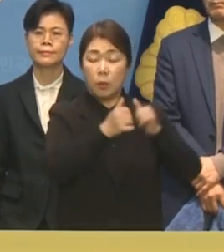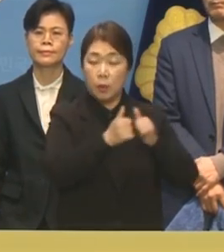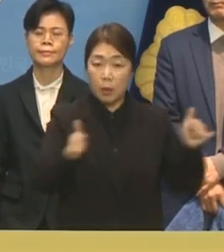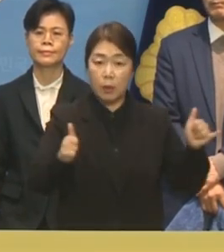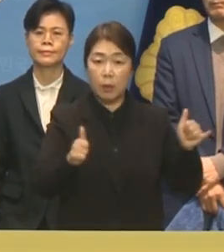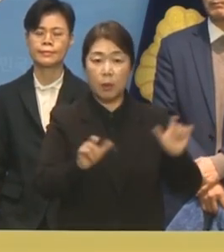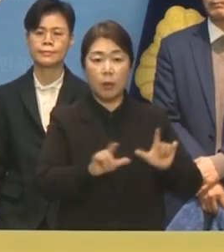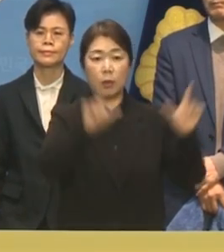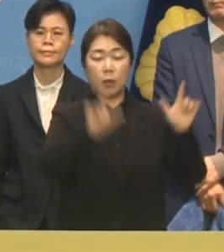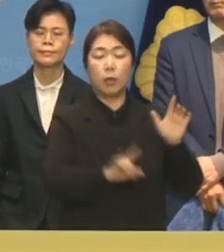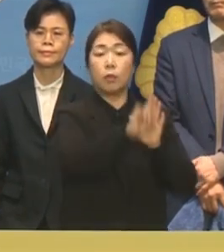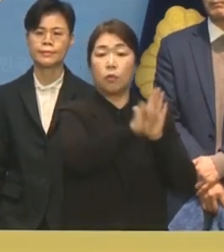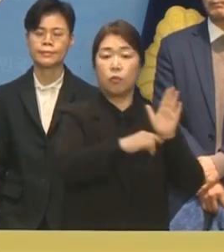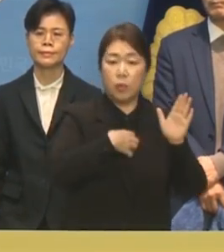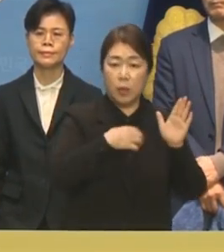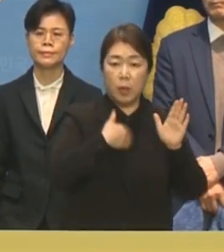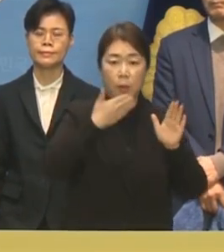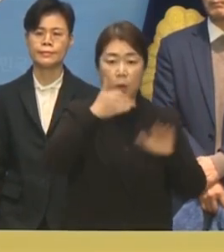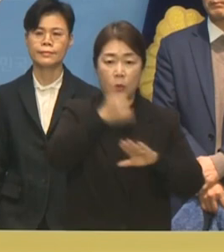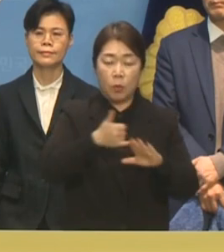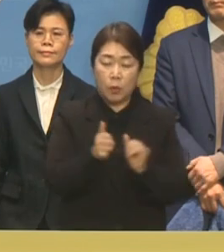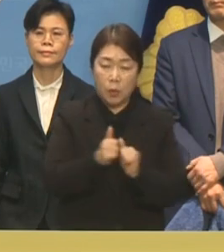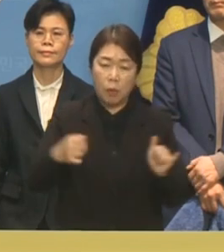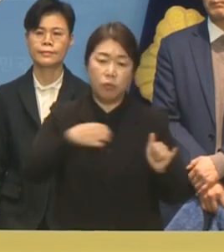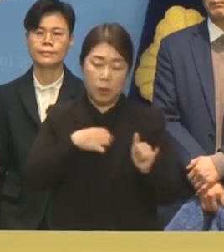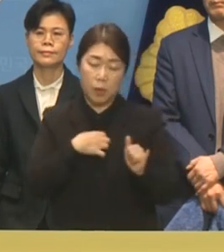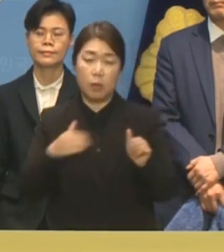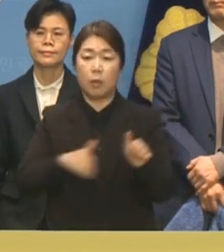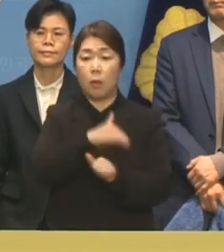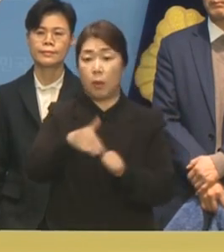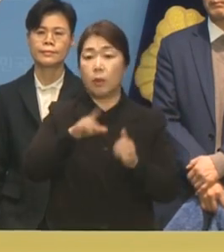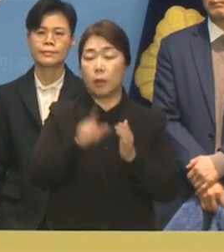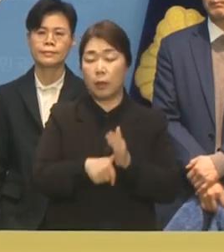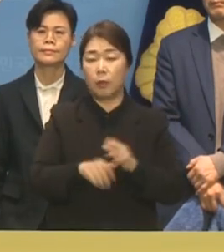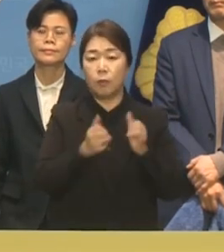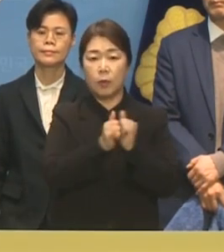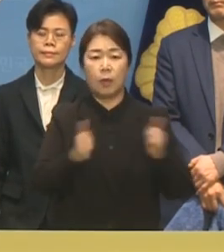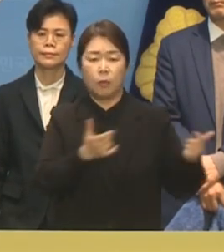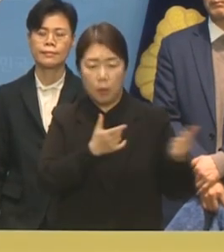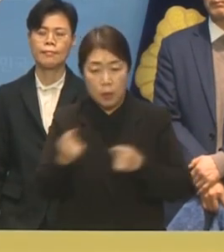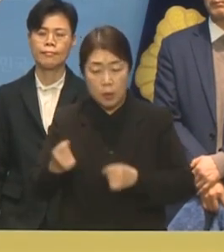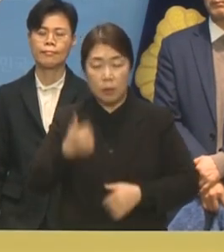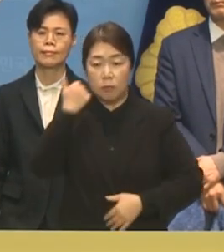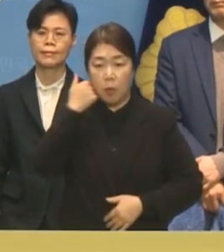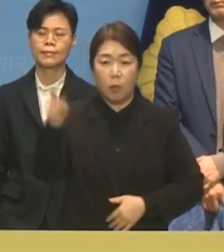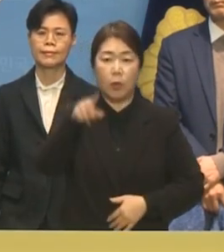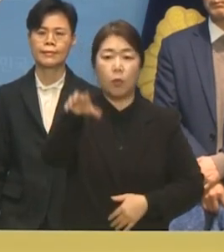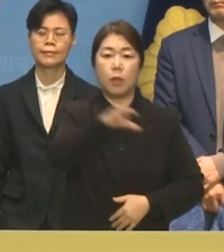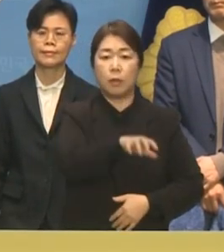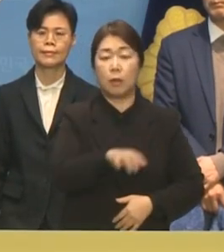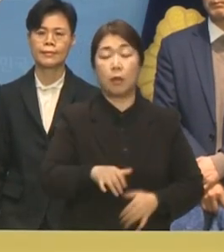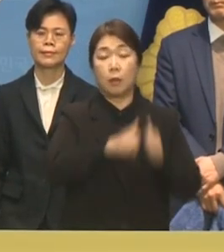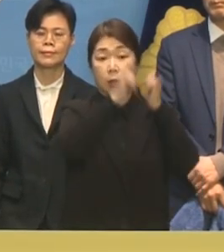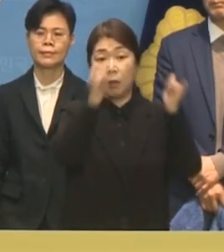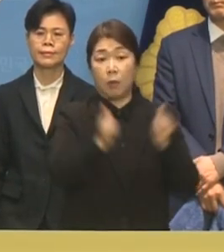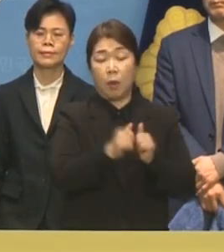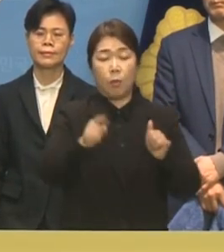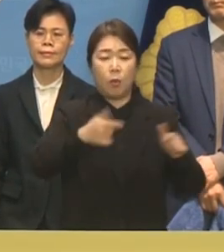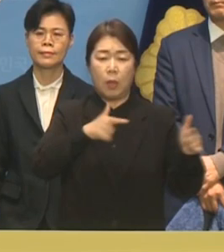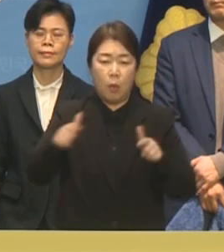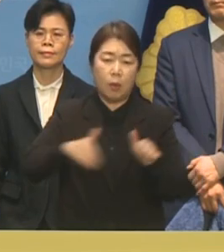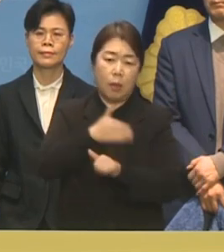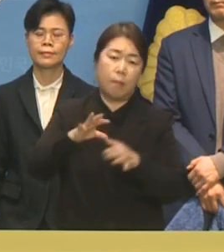있는 기후위기와 먹거리 농업 위기의 시대에 국민 누구나 언제 어디서나 사회적 경제적 조건에